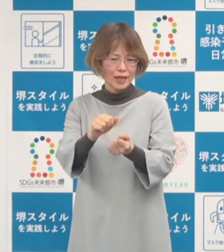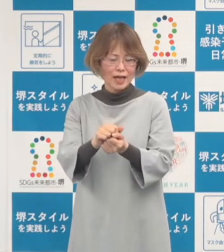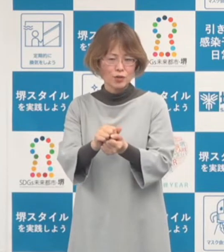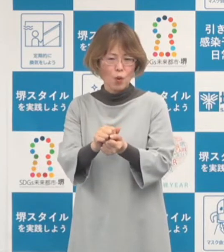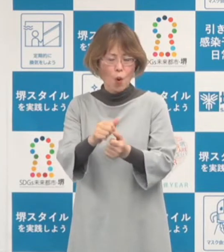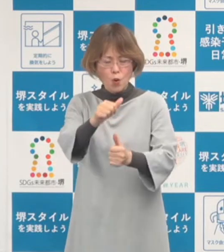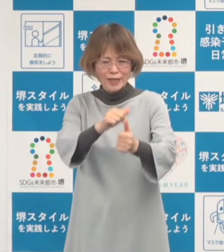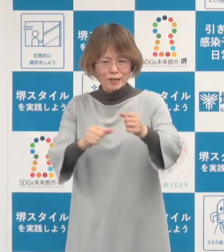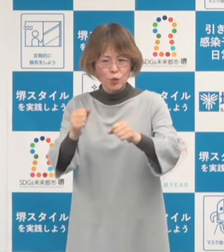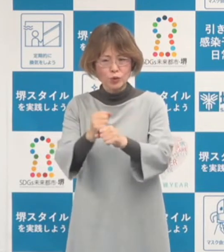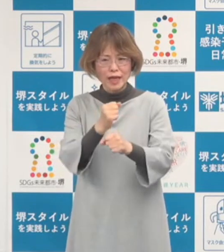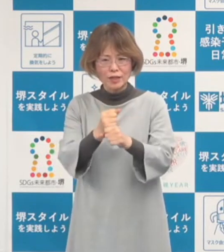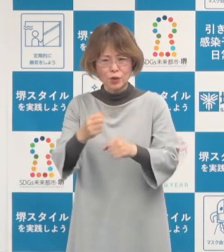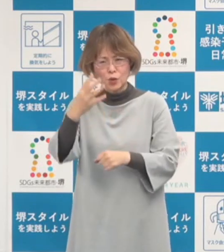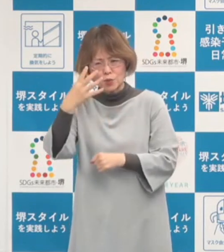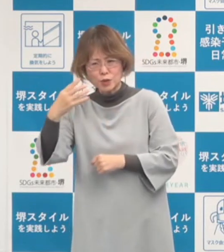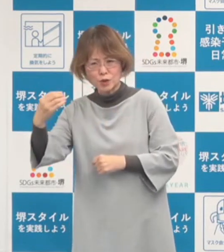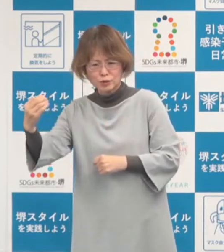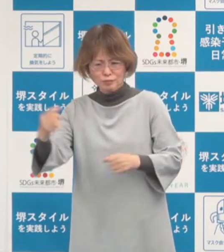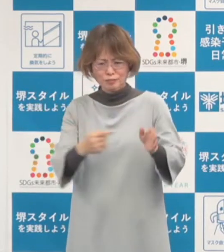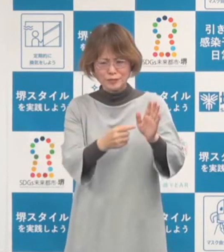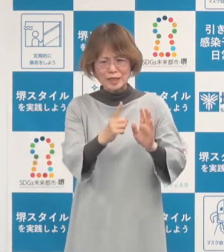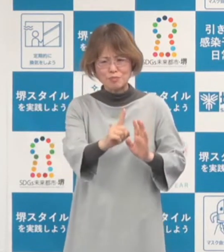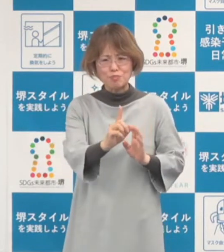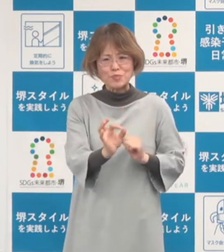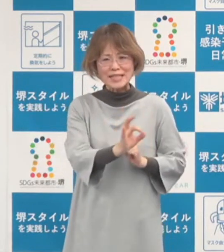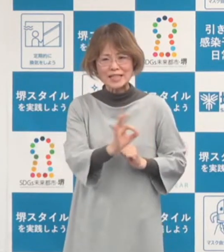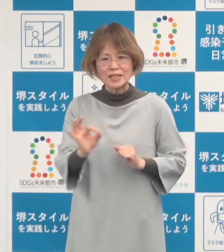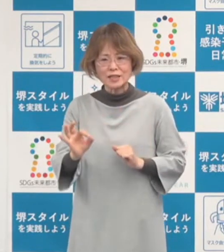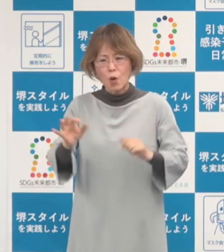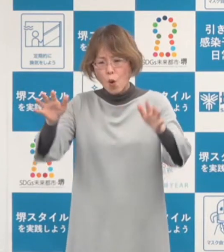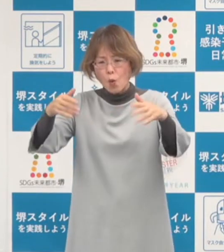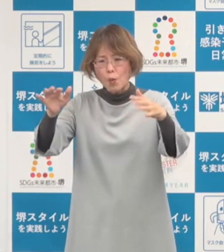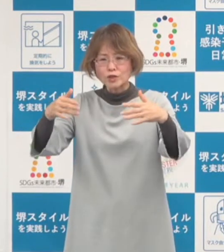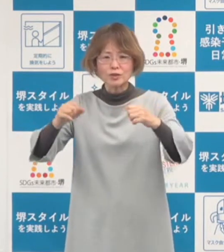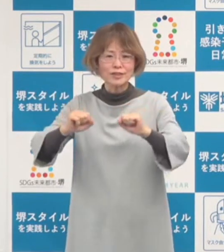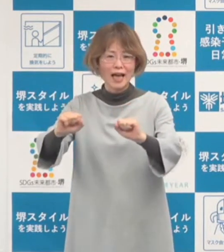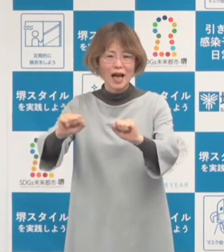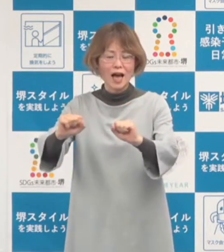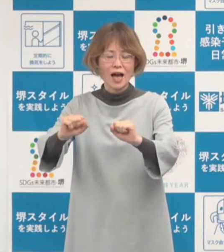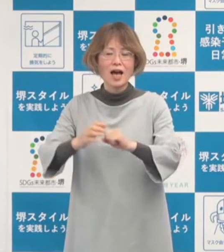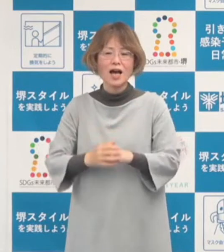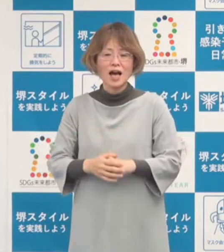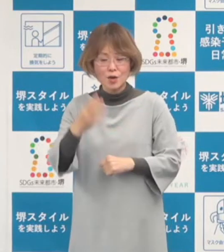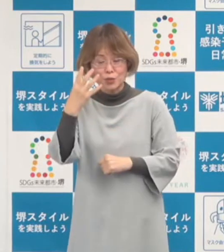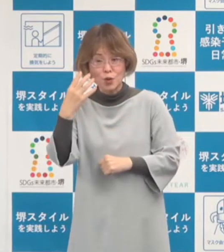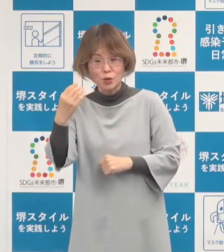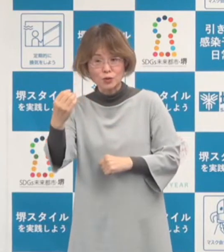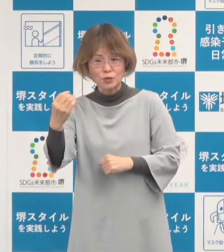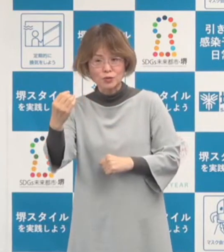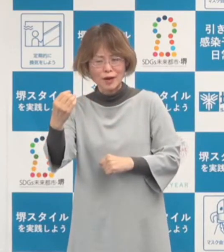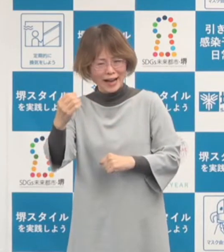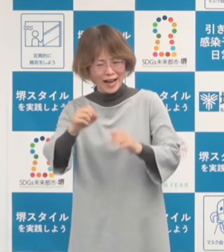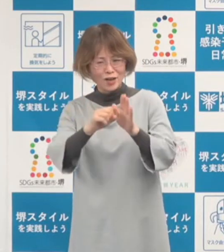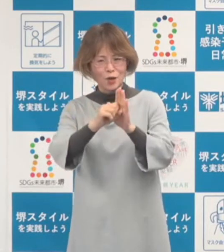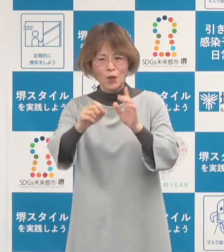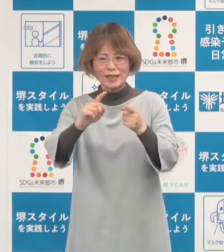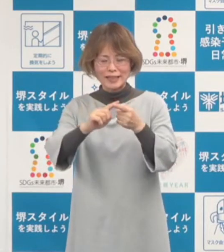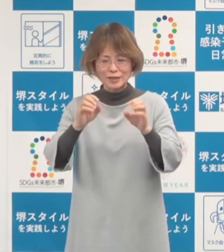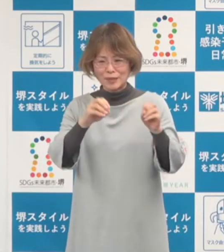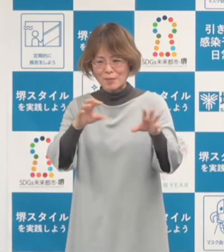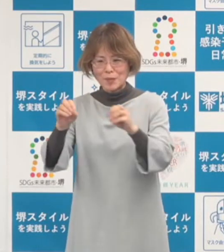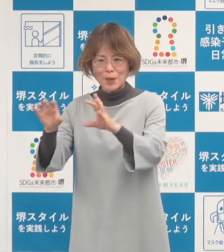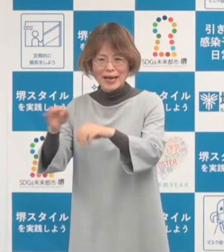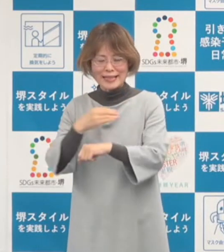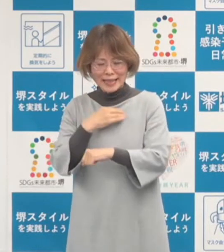引き立てともに輝く一品というものを募集をしておりますので、魅力を効果的に発信できるラインナップ